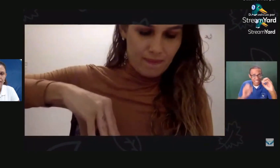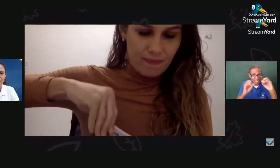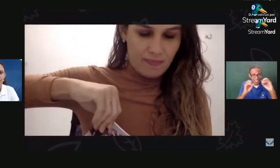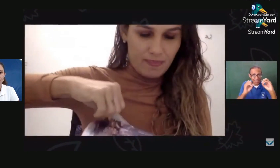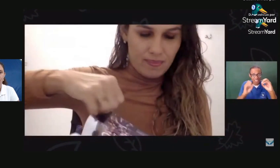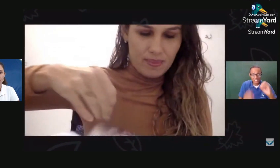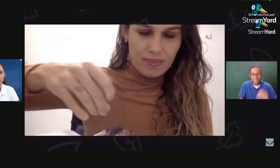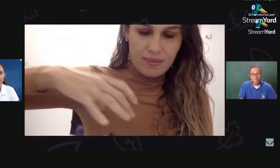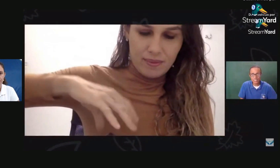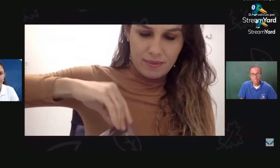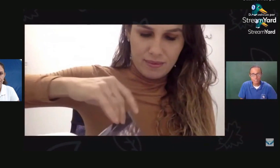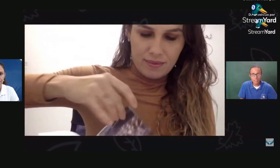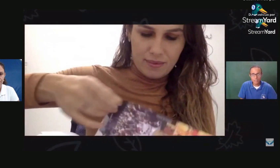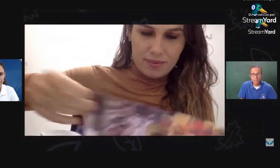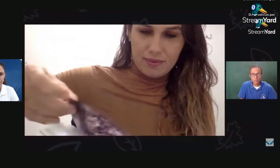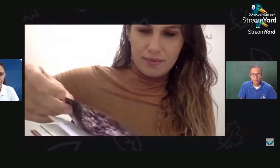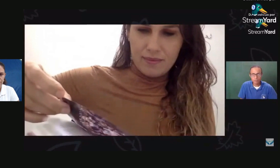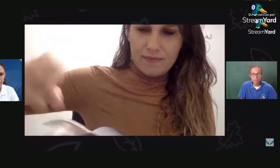Aqui nessa foto.